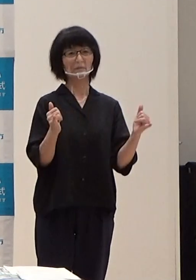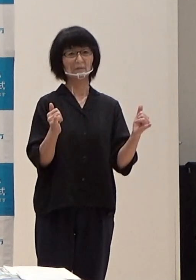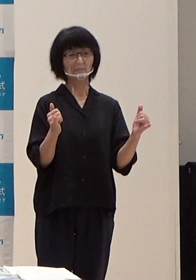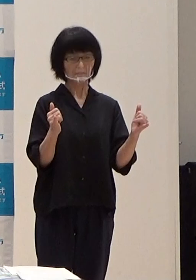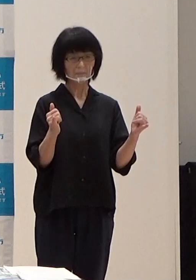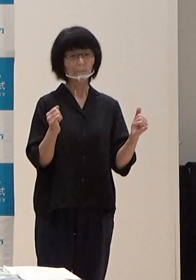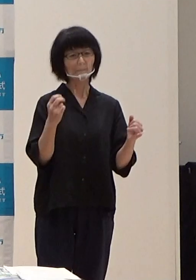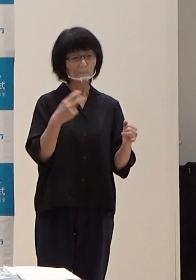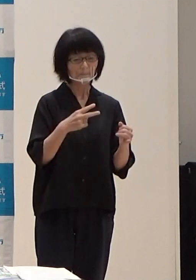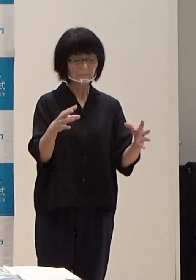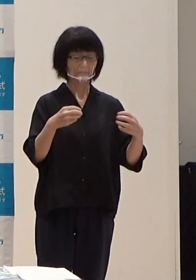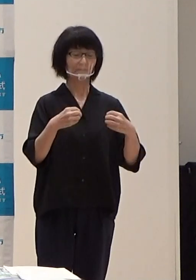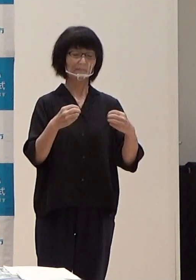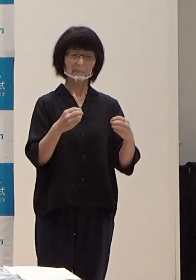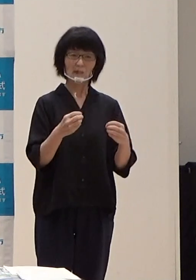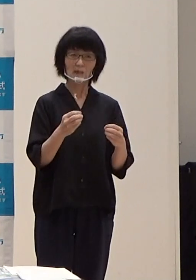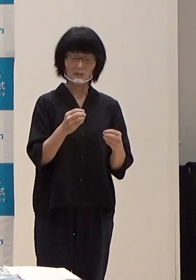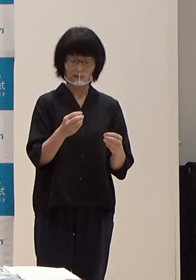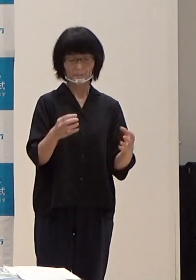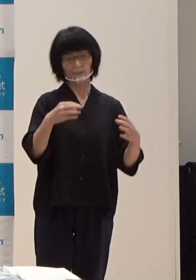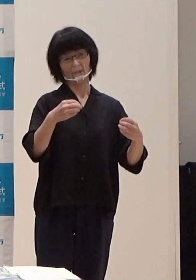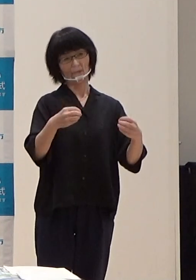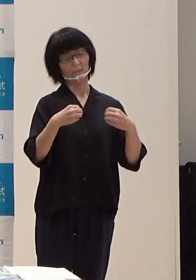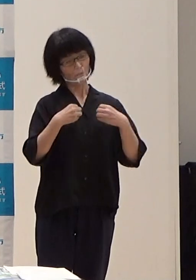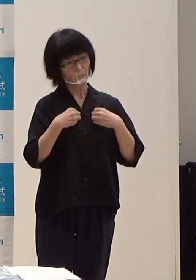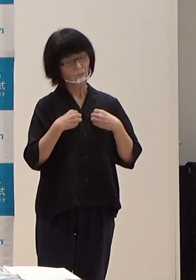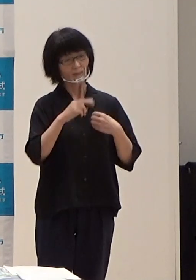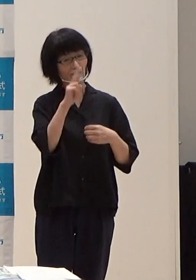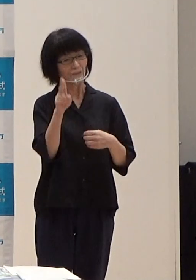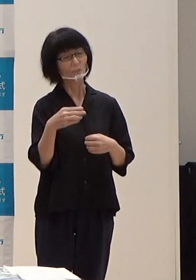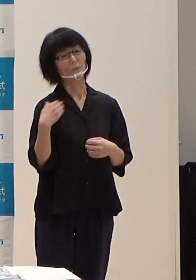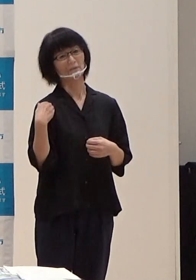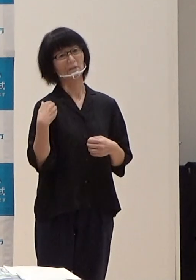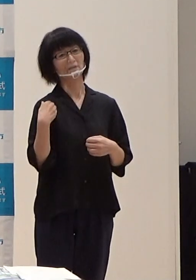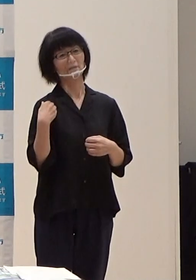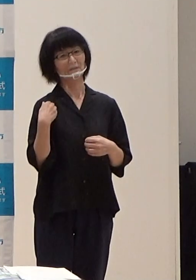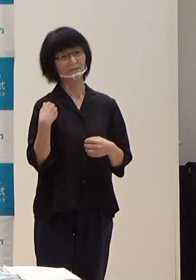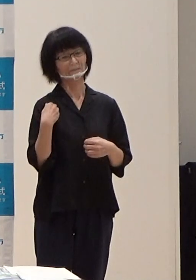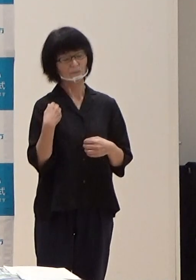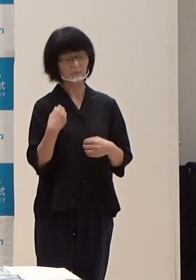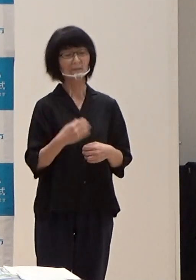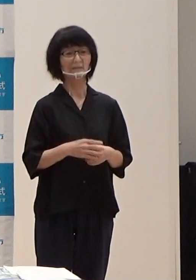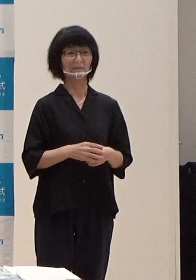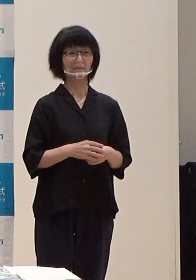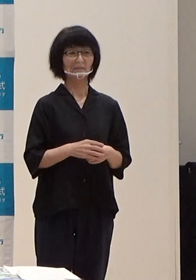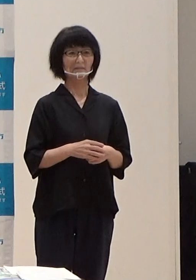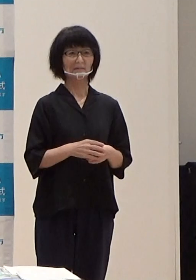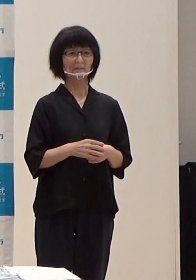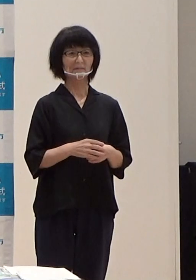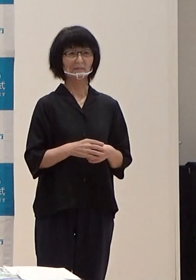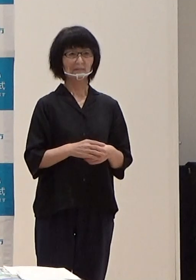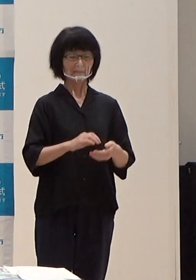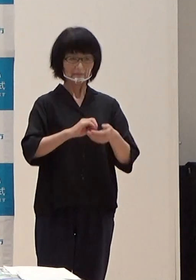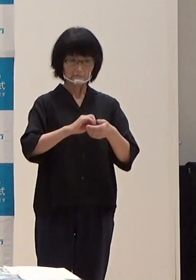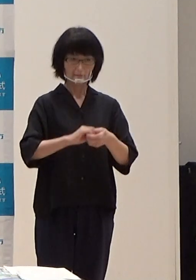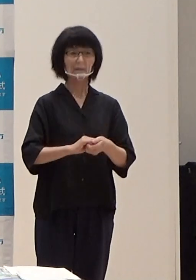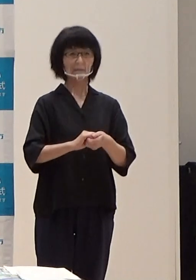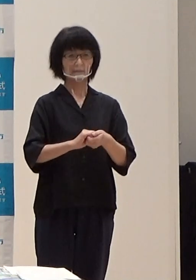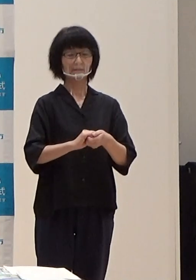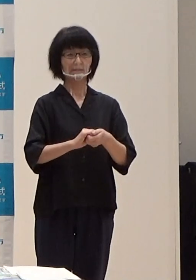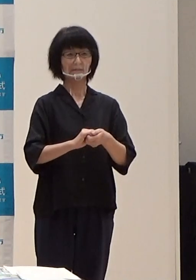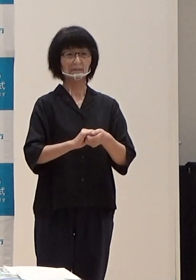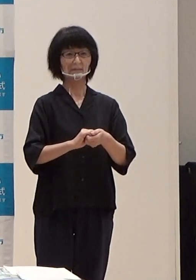されますので、これは3回打ったから大丈夫だということは夢々ありませんのでですね、ぜひ、